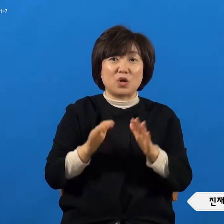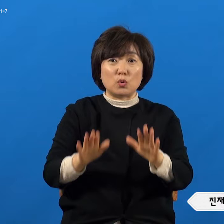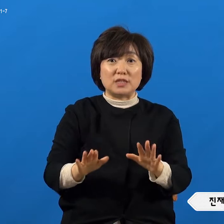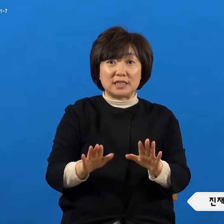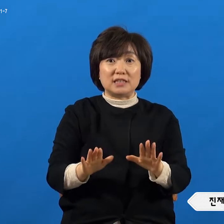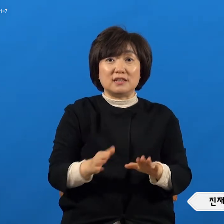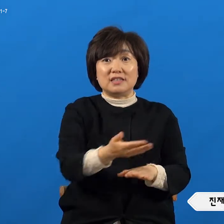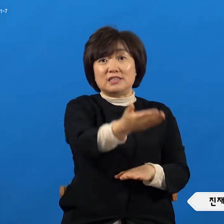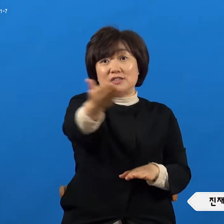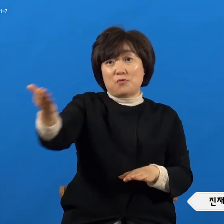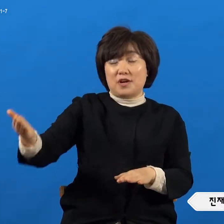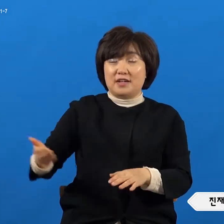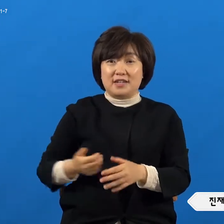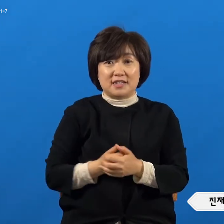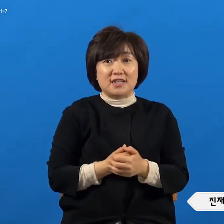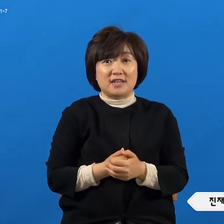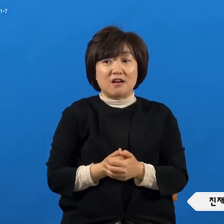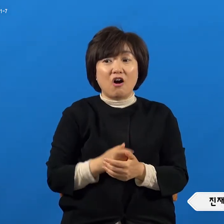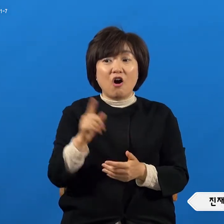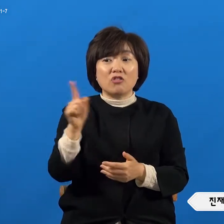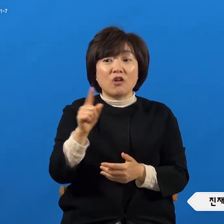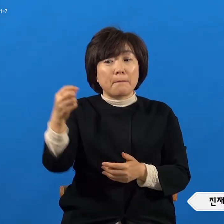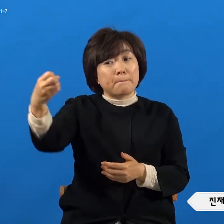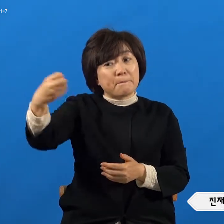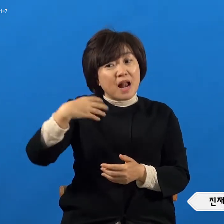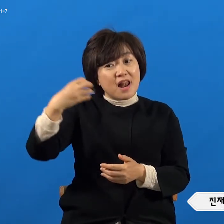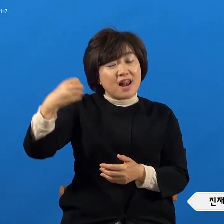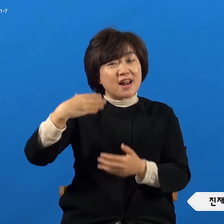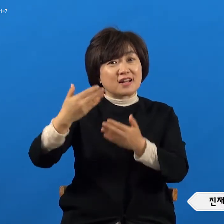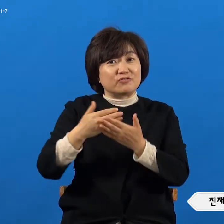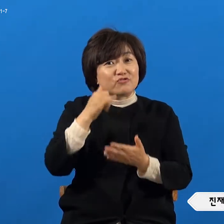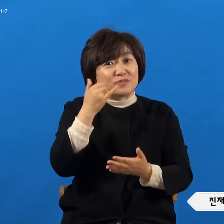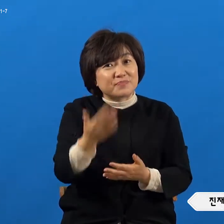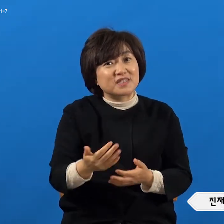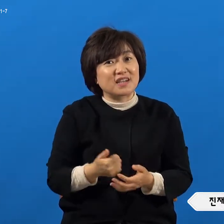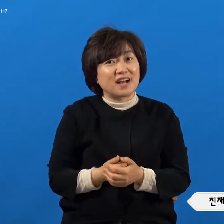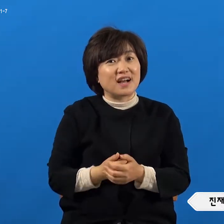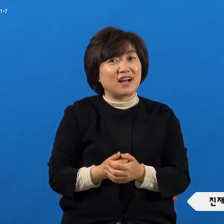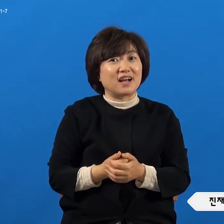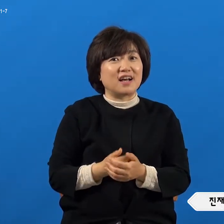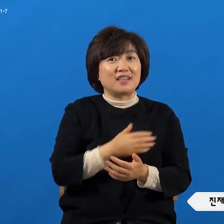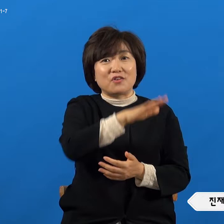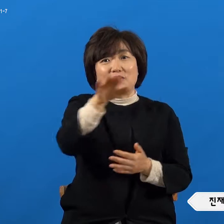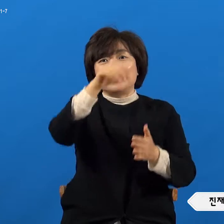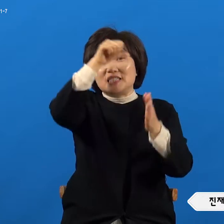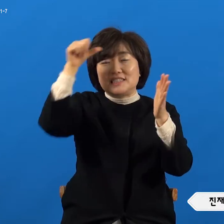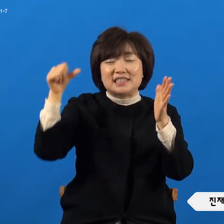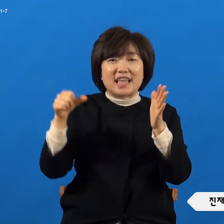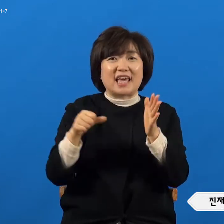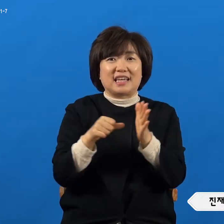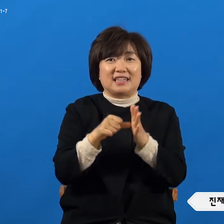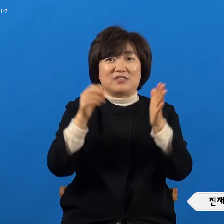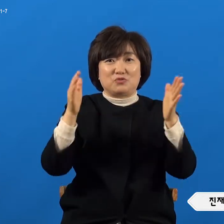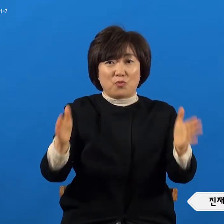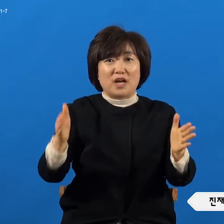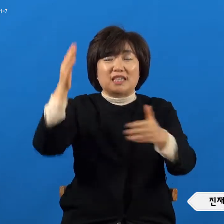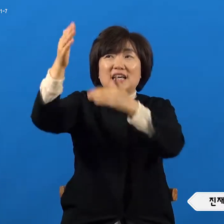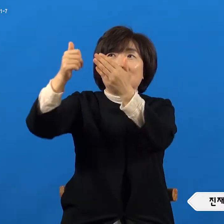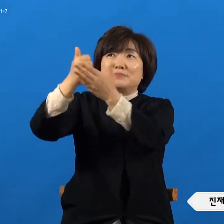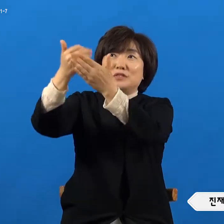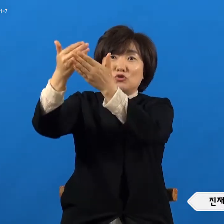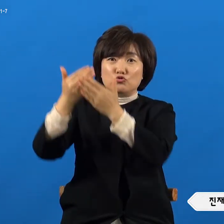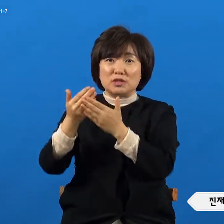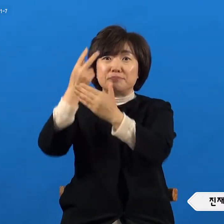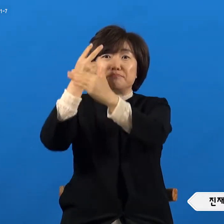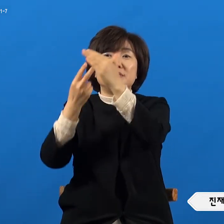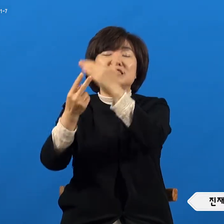하나님께서 여러분과 저에게 어떤 말씀을 주십니까? 우리의 인생을 통해서 하나님께서 주시는